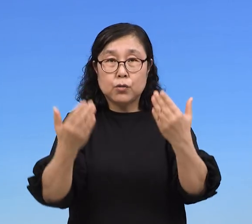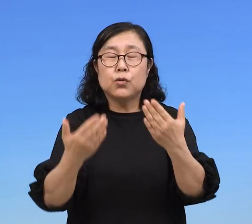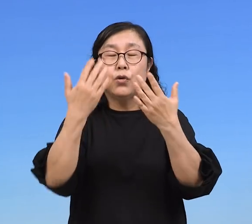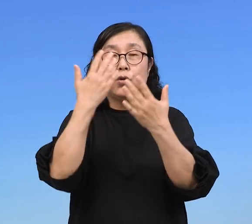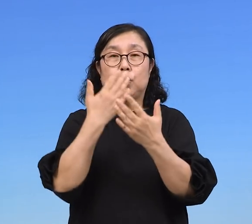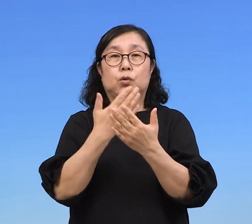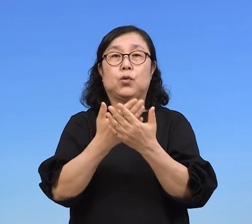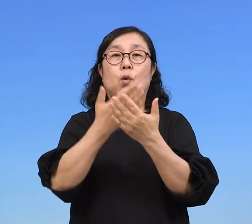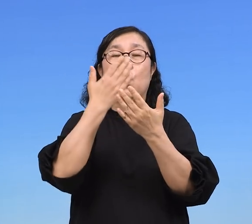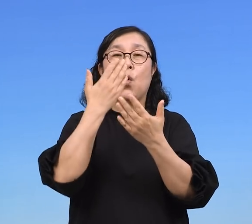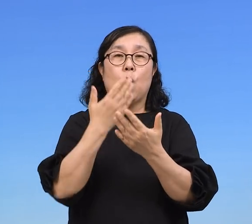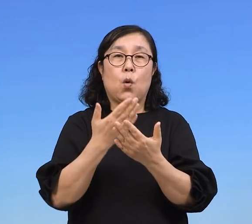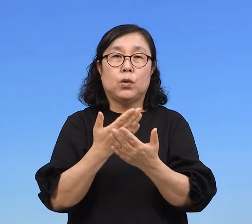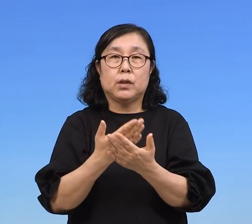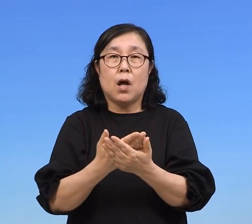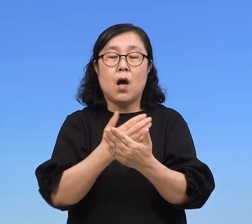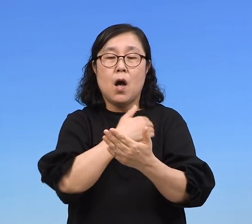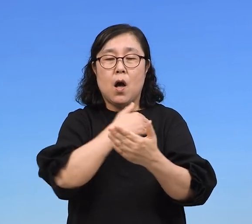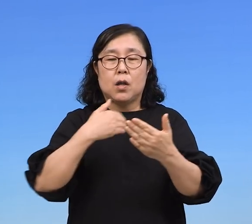내게